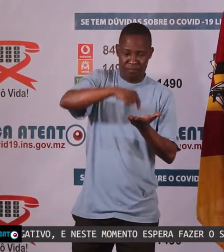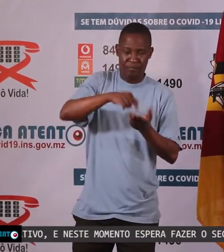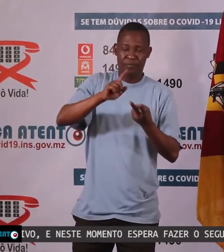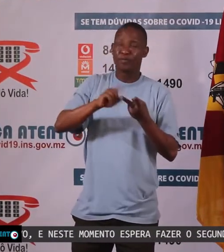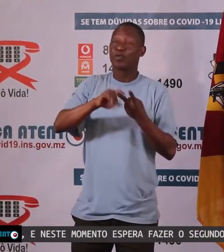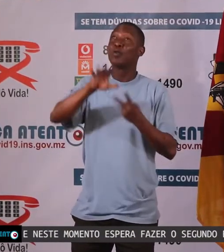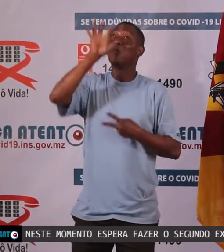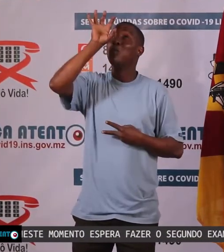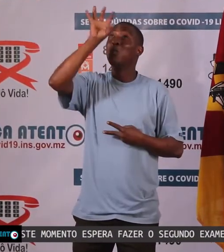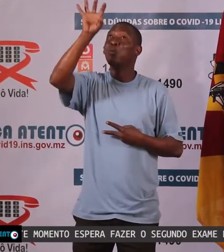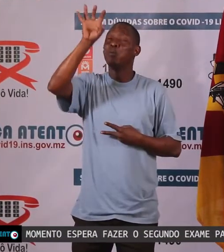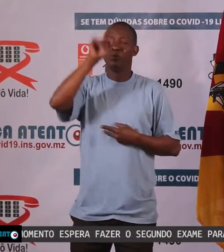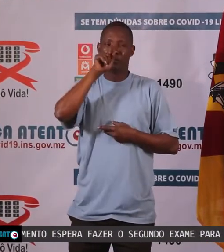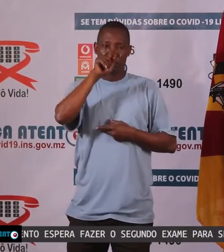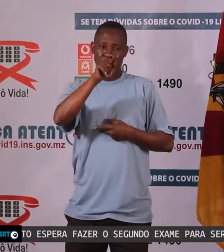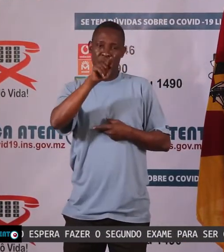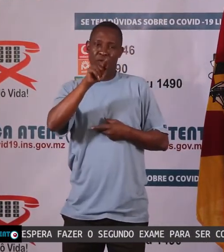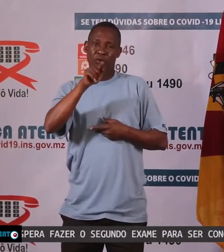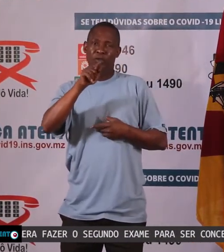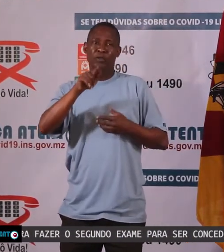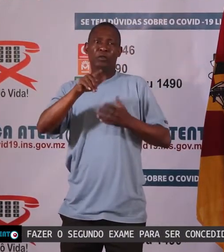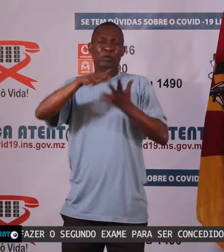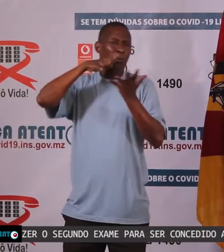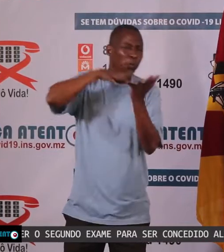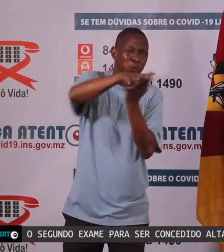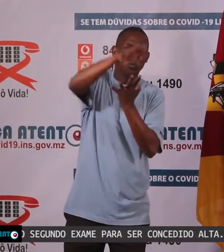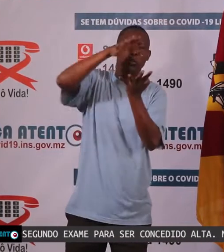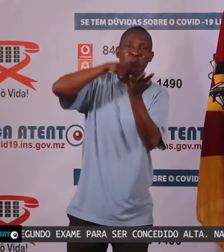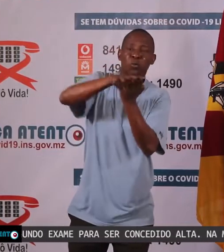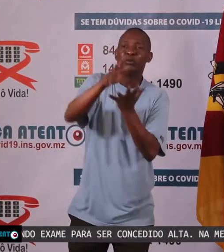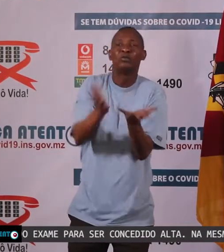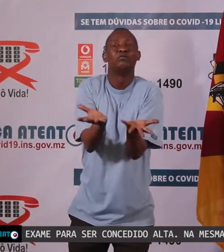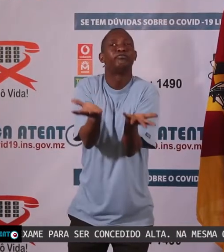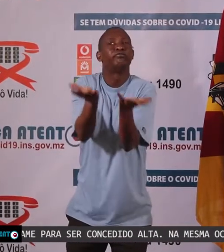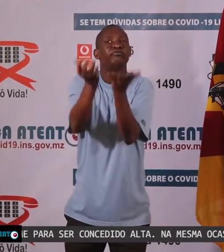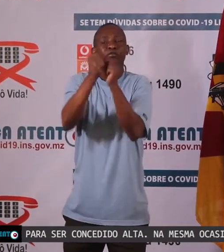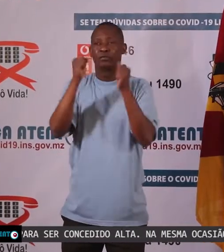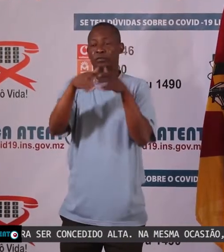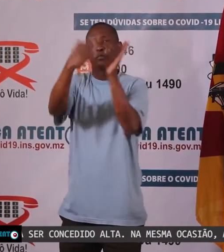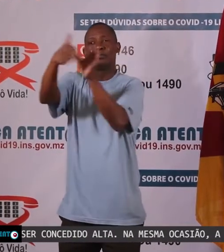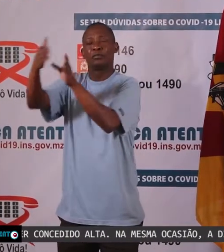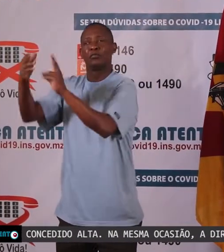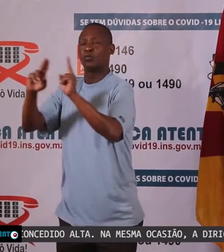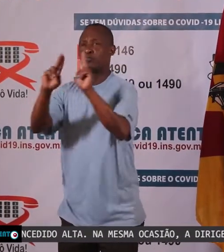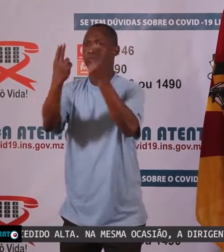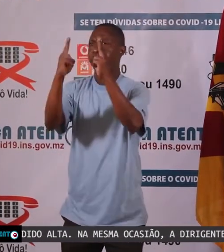acelerar a identificação precoce de novos locais afetados.